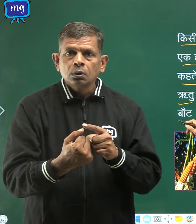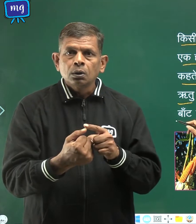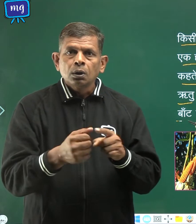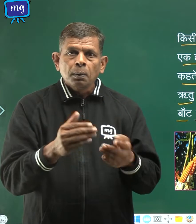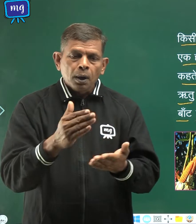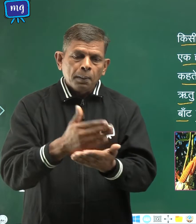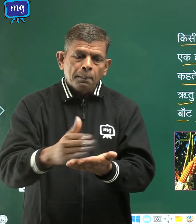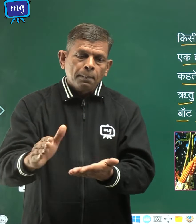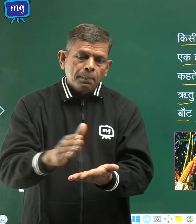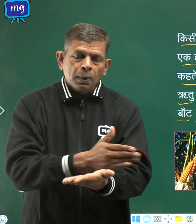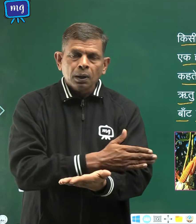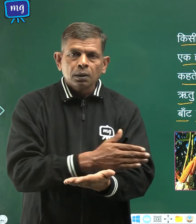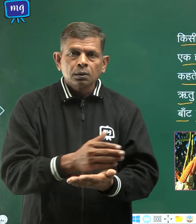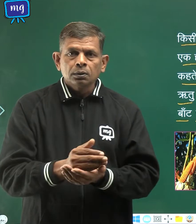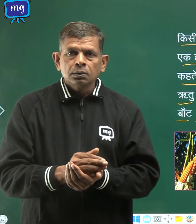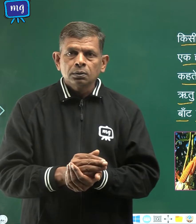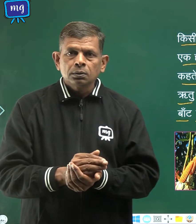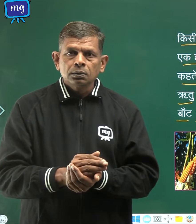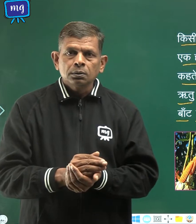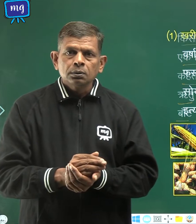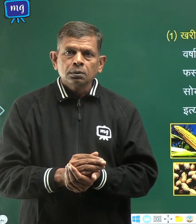बांट सकते हैं।